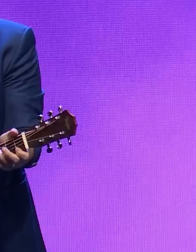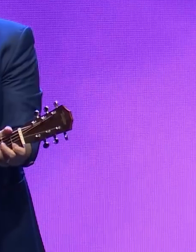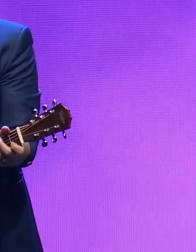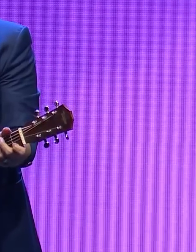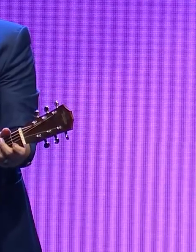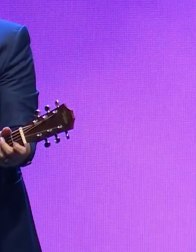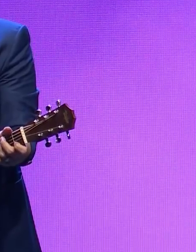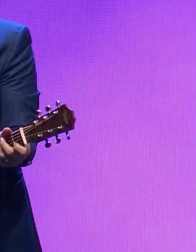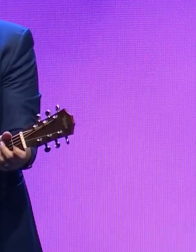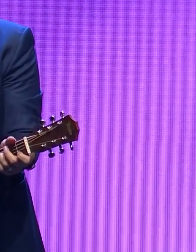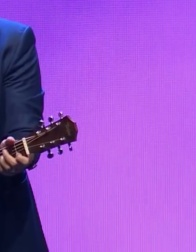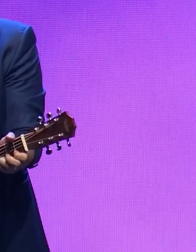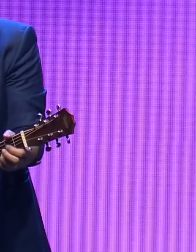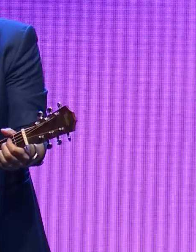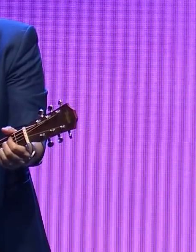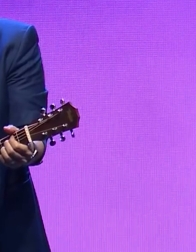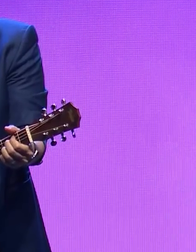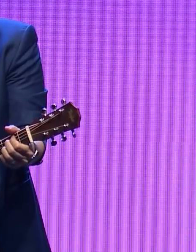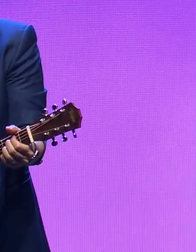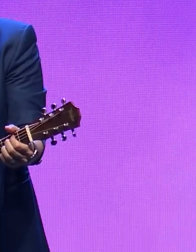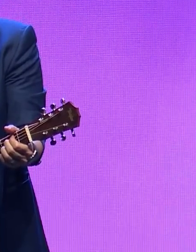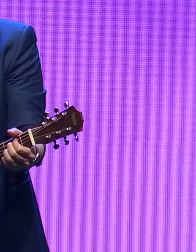tak pernah kau